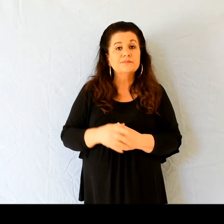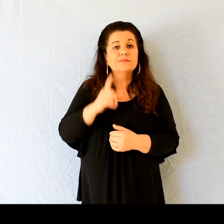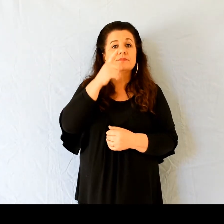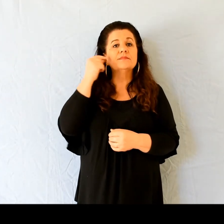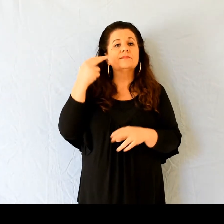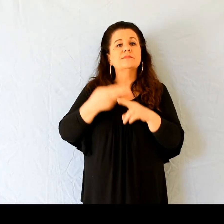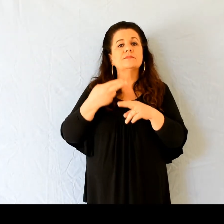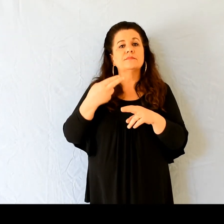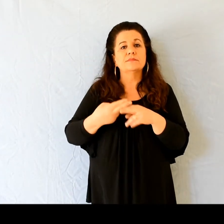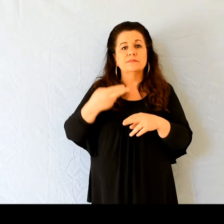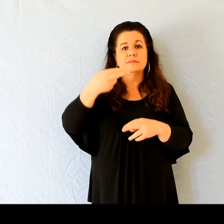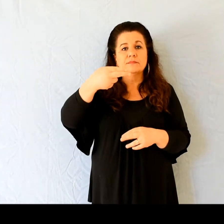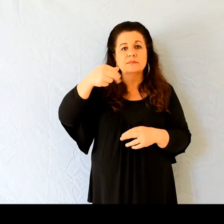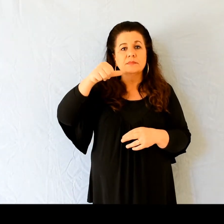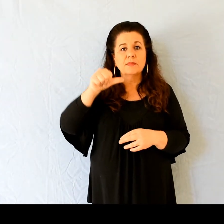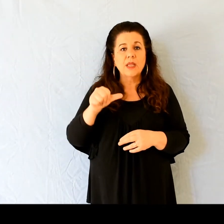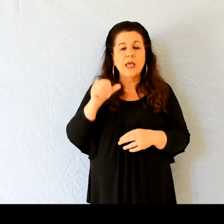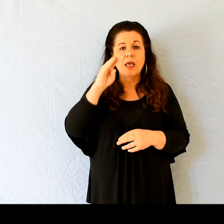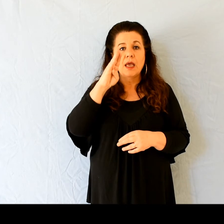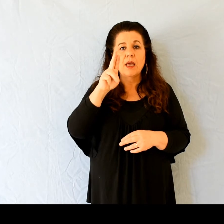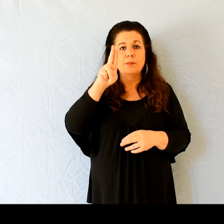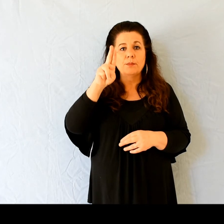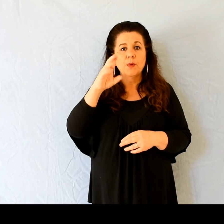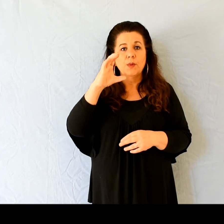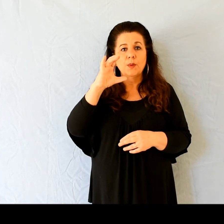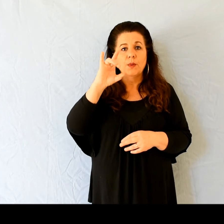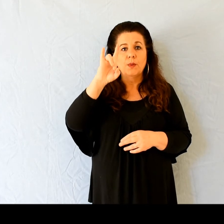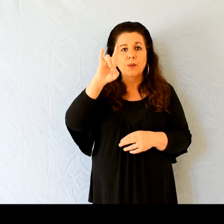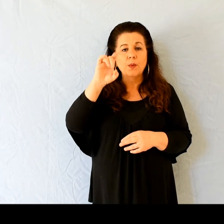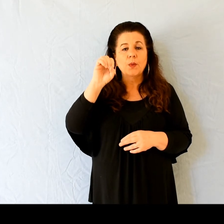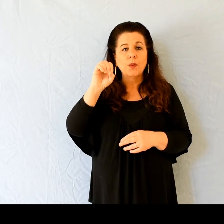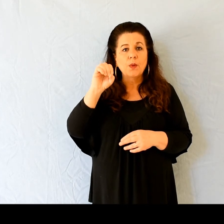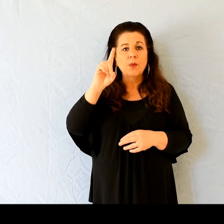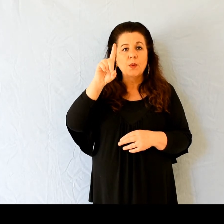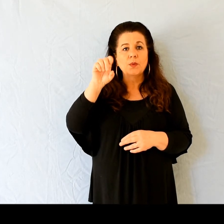Nabuchodonosor déporta à Babylone ceux qui avaient échappé au massacre.